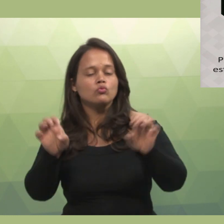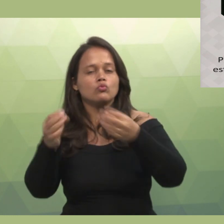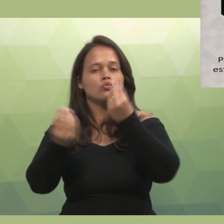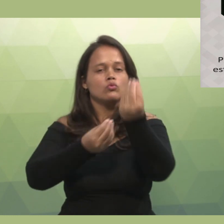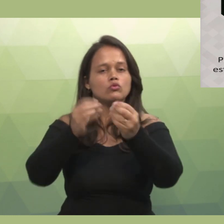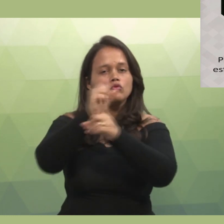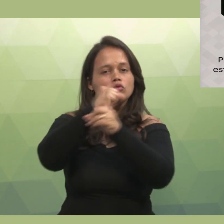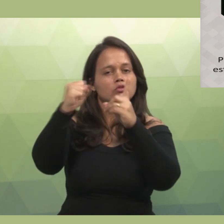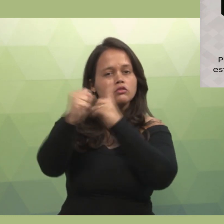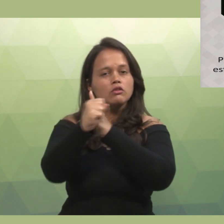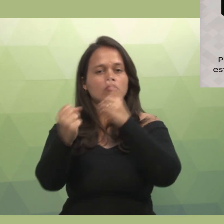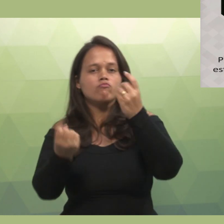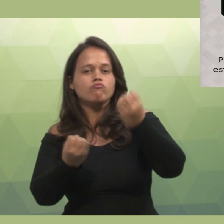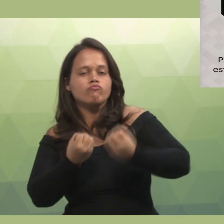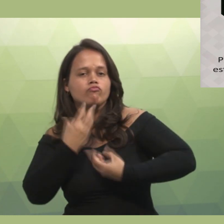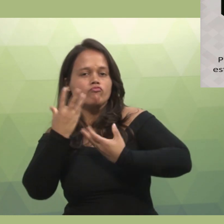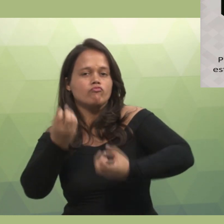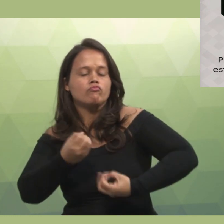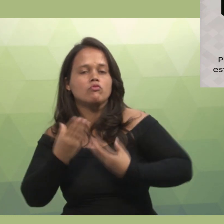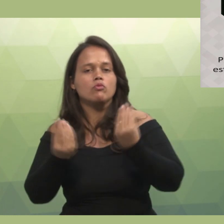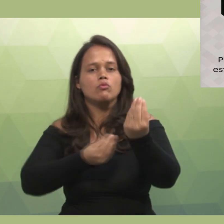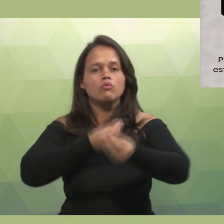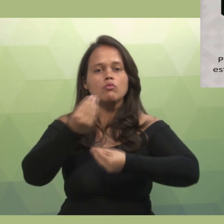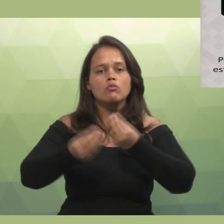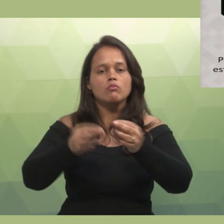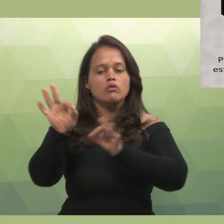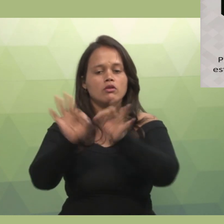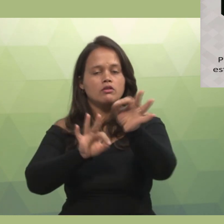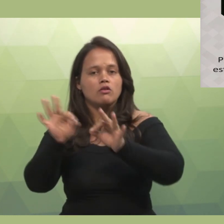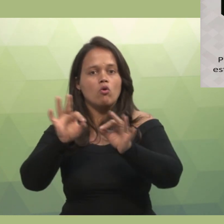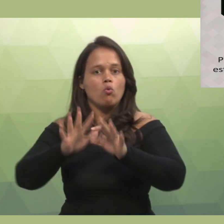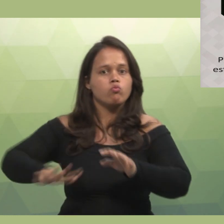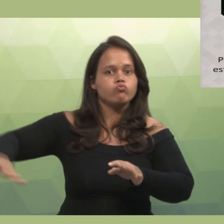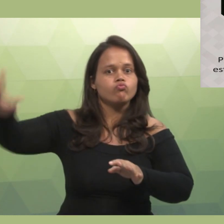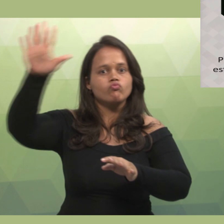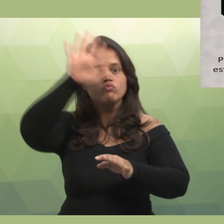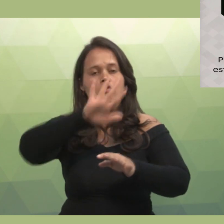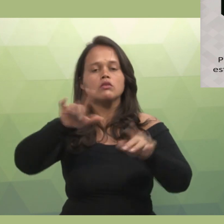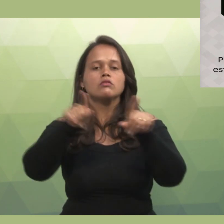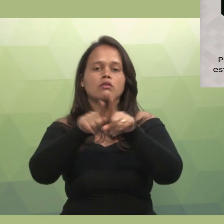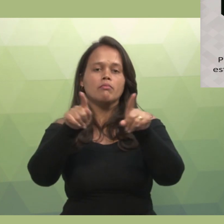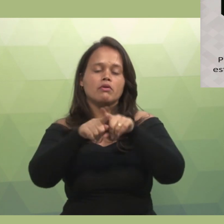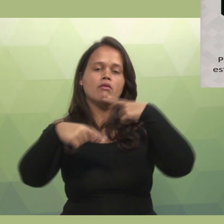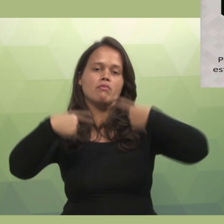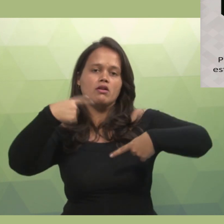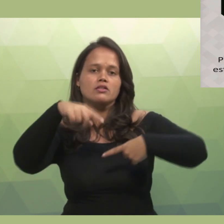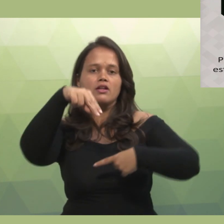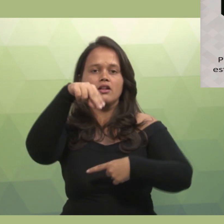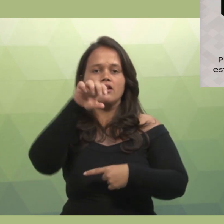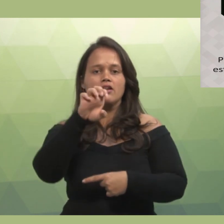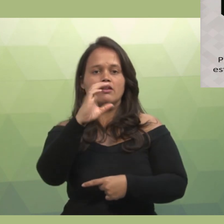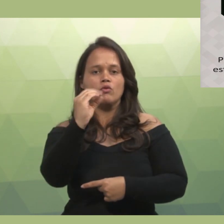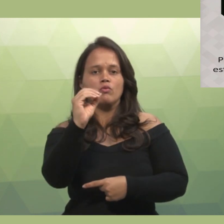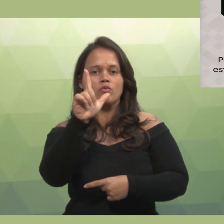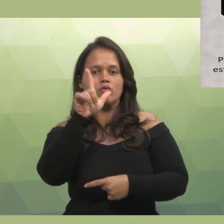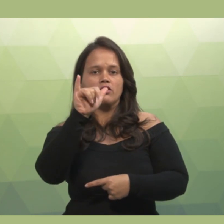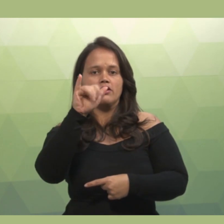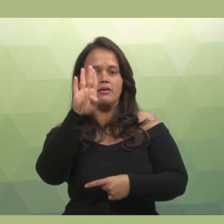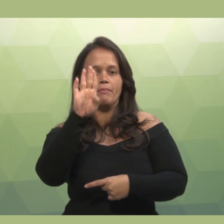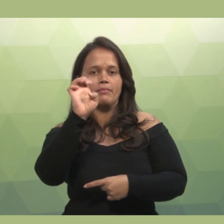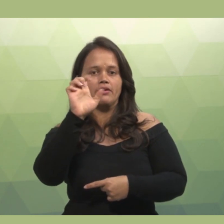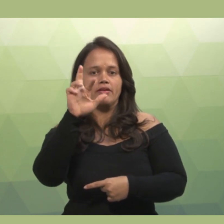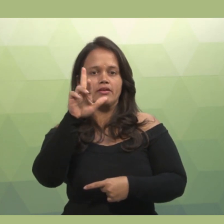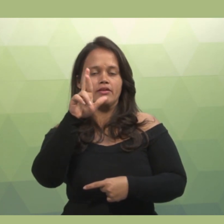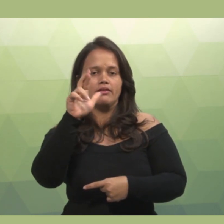organização econômica global e da organização política neoliberal. A estrutura e a organização da